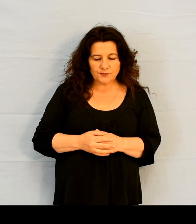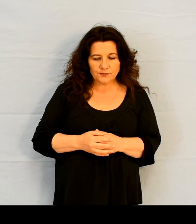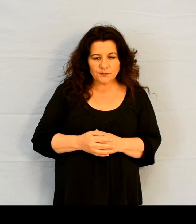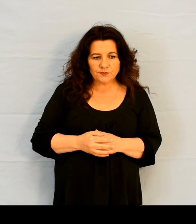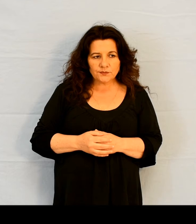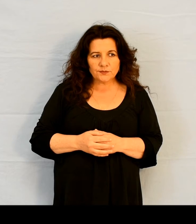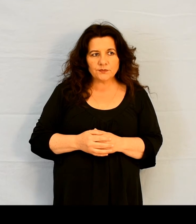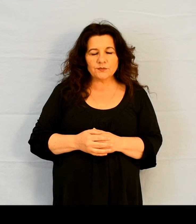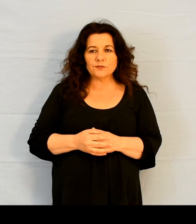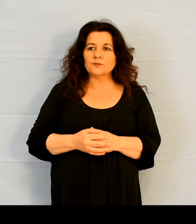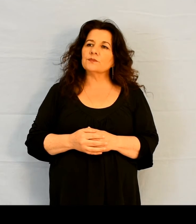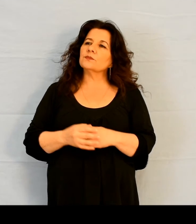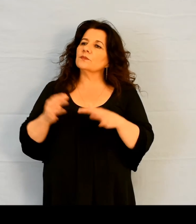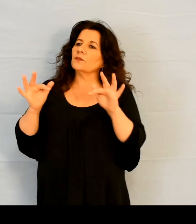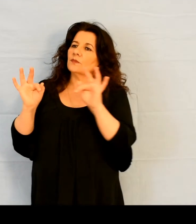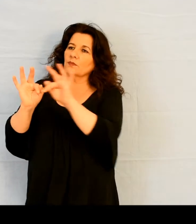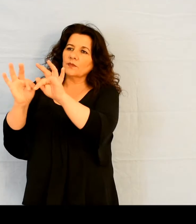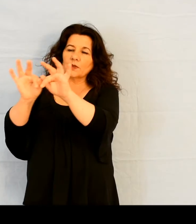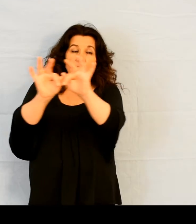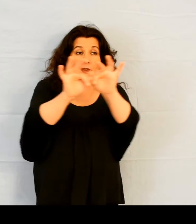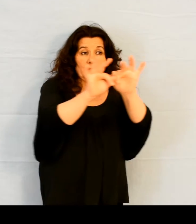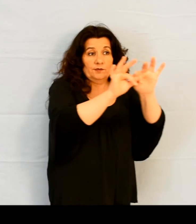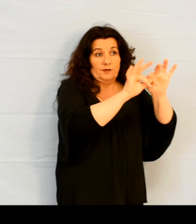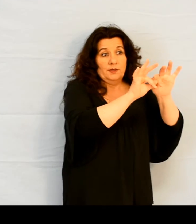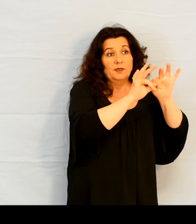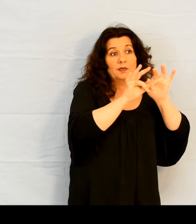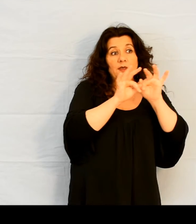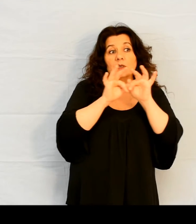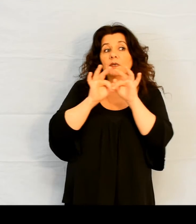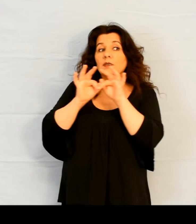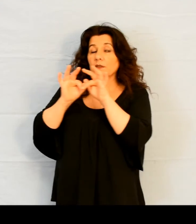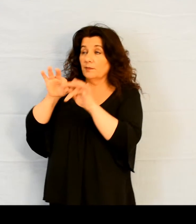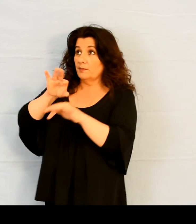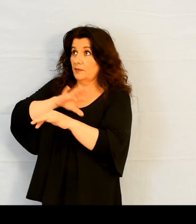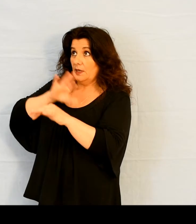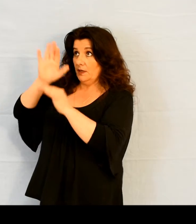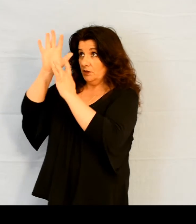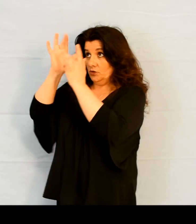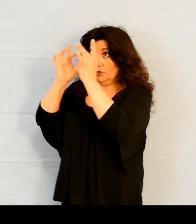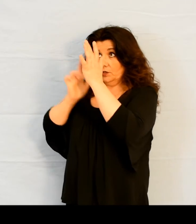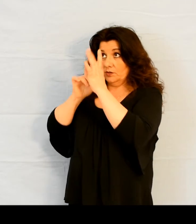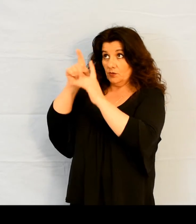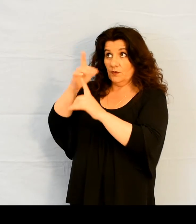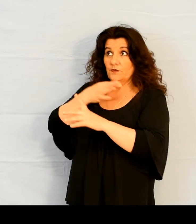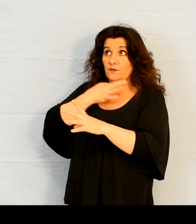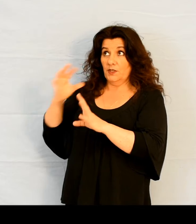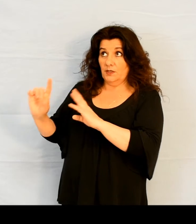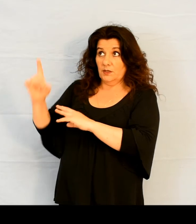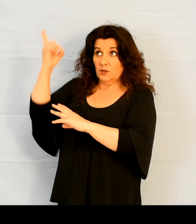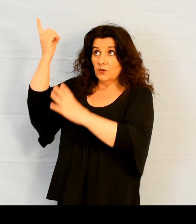Frères, en Jésus, le Fils de Dieu, nous avons le grand prêtre par